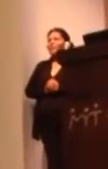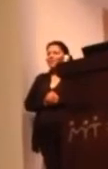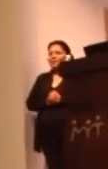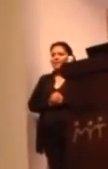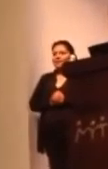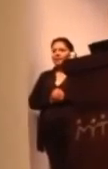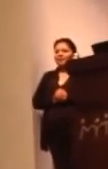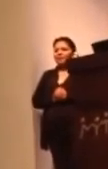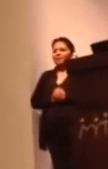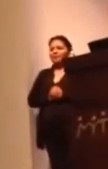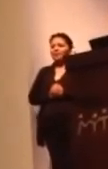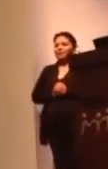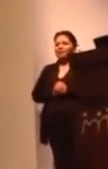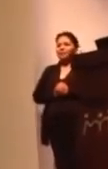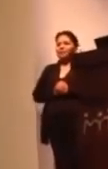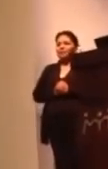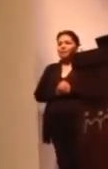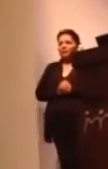Adelante.